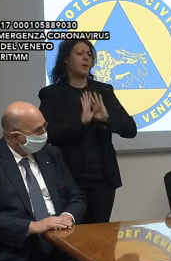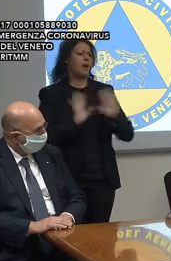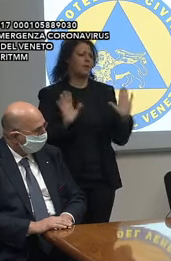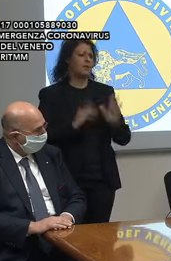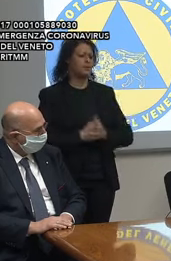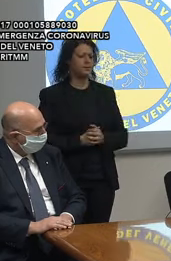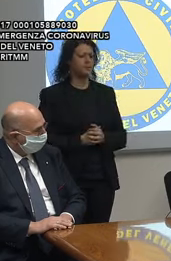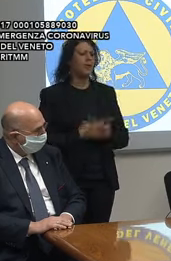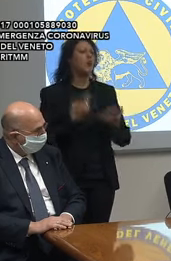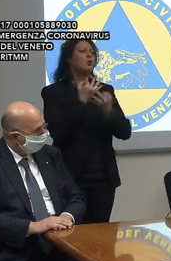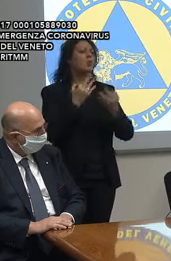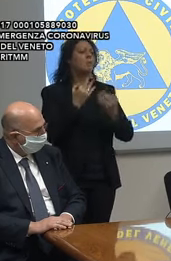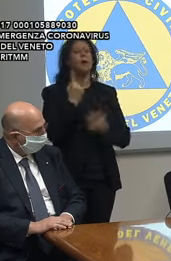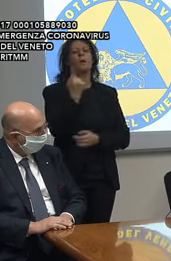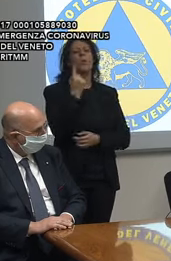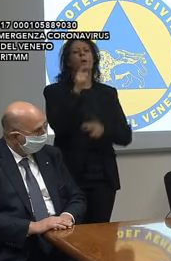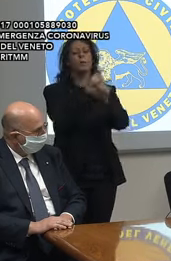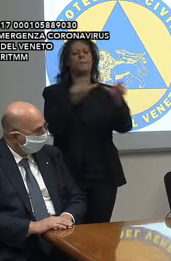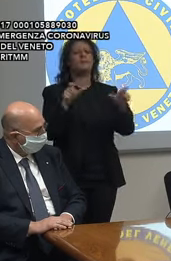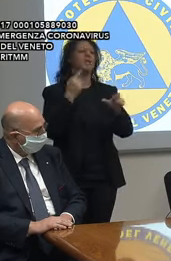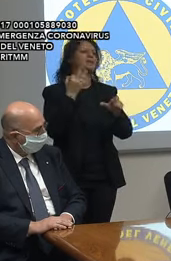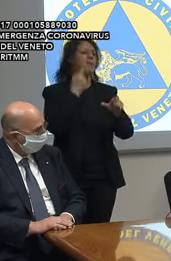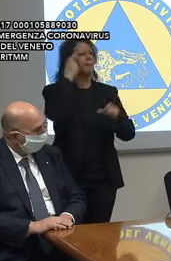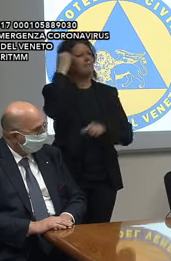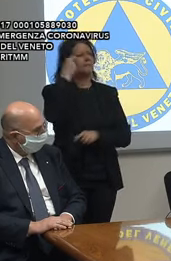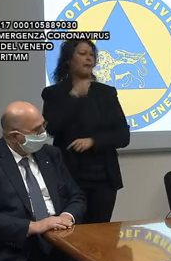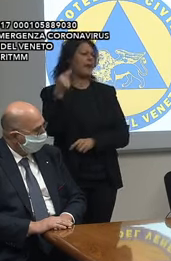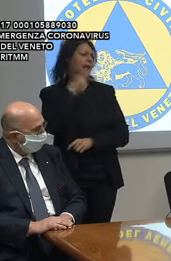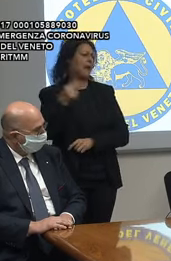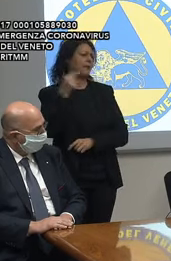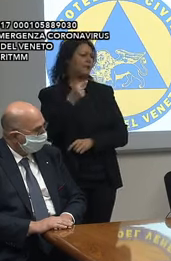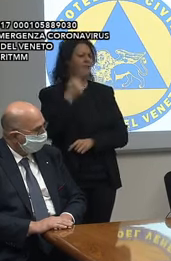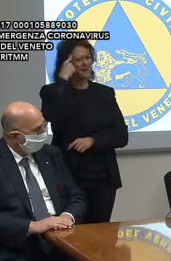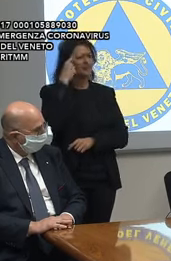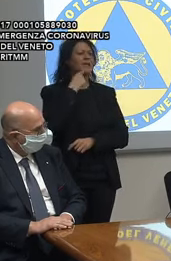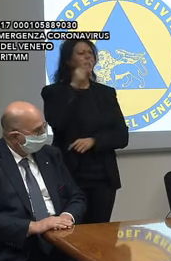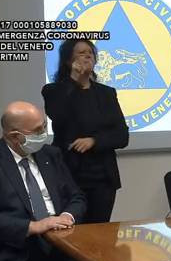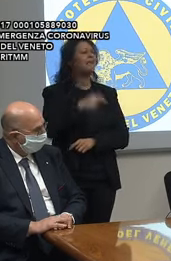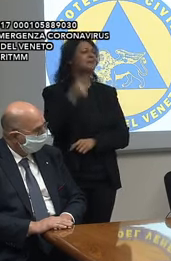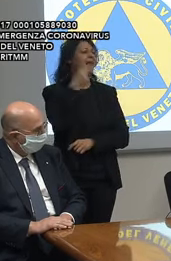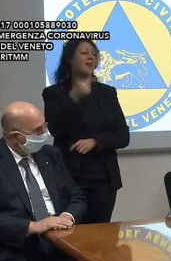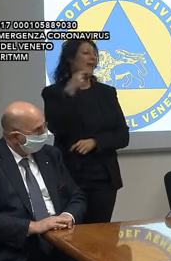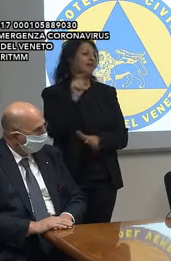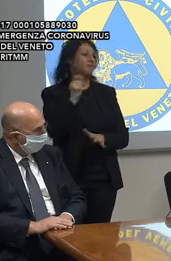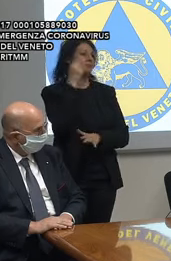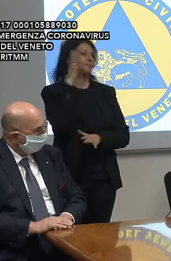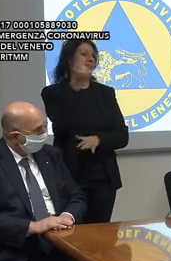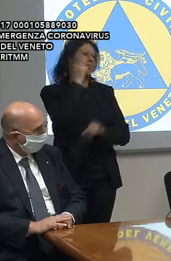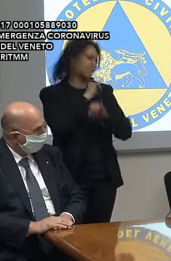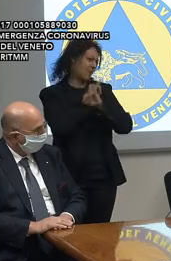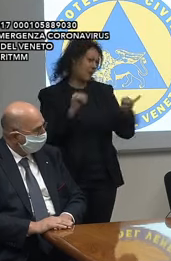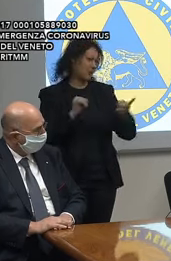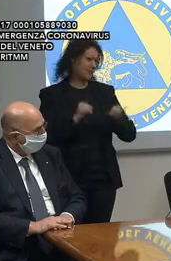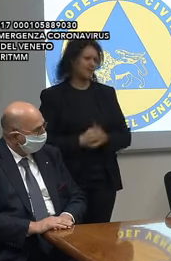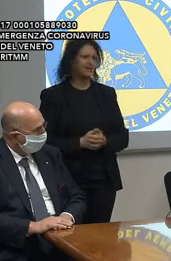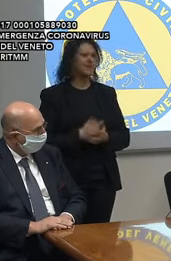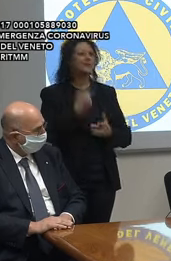sono sempre in giro, ma non hanno mai scritto pagine di storia i pessimisti, mai. Pensate tu quello che avete studiato, avete trovato